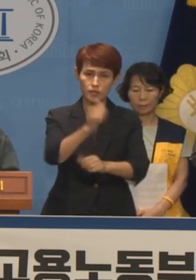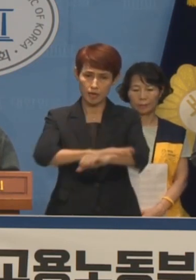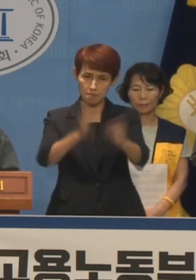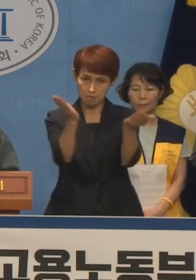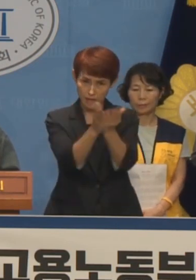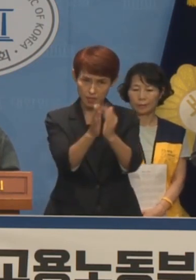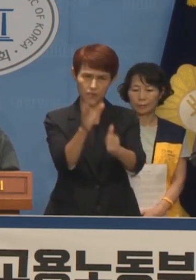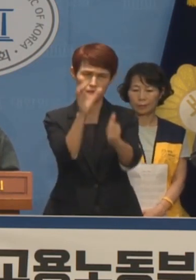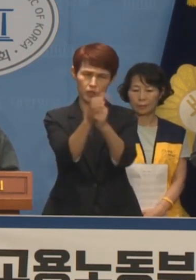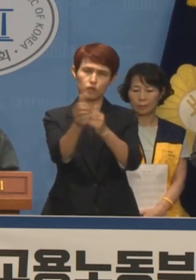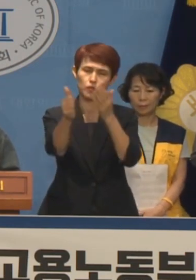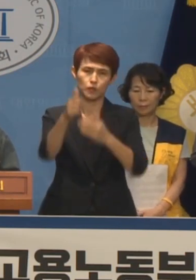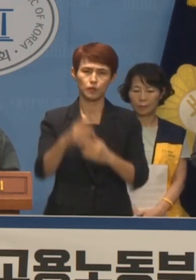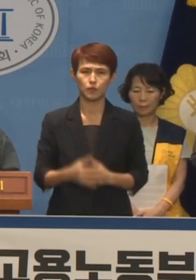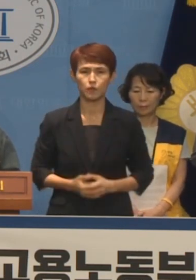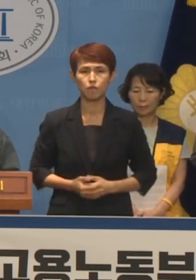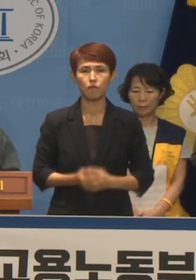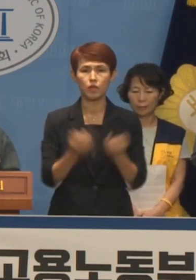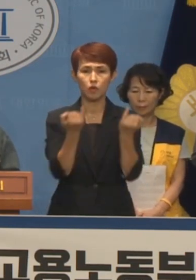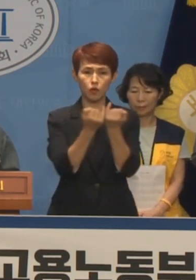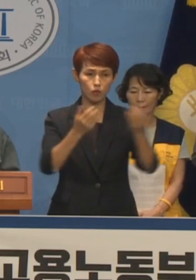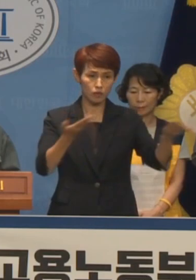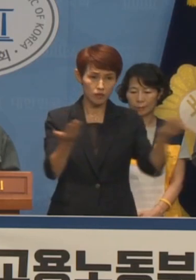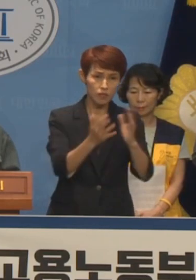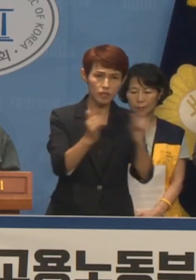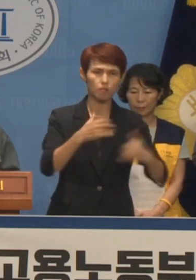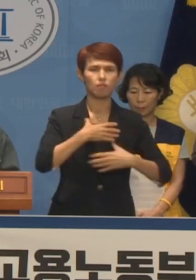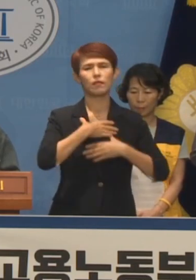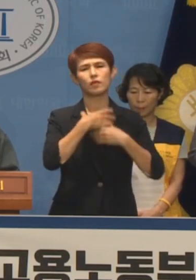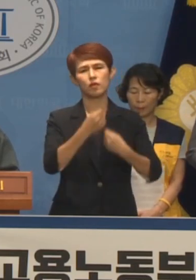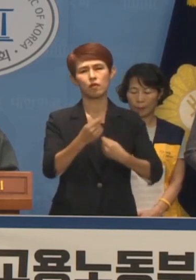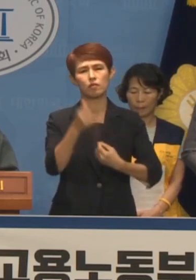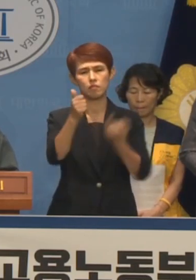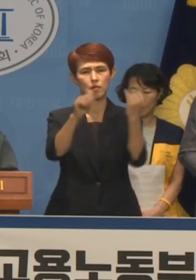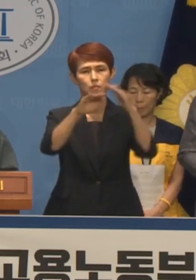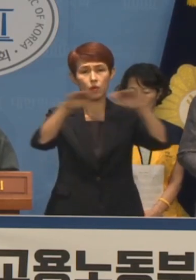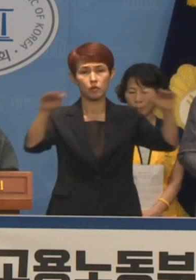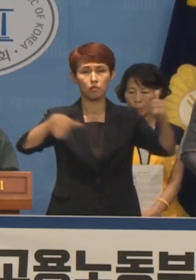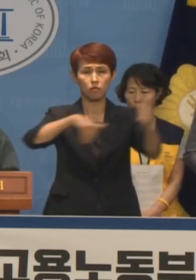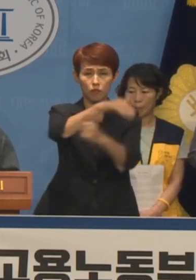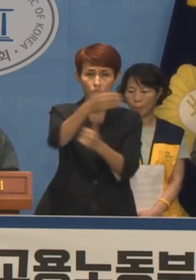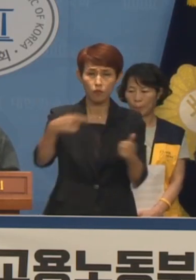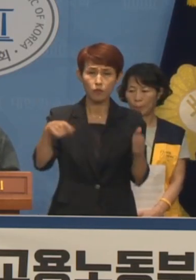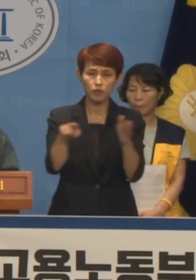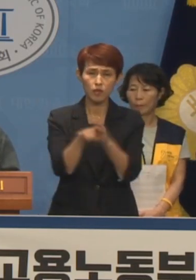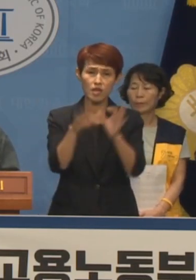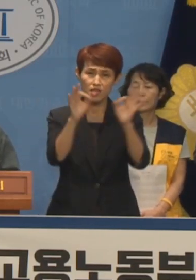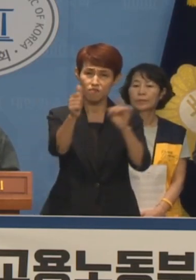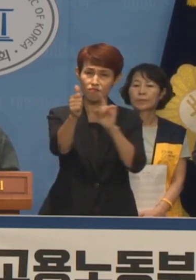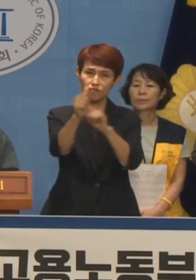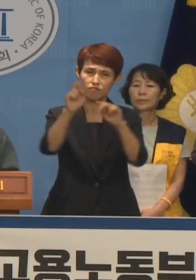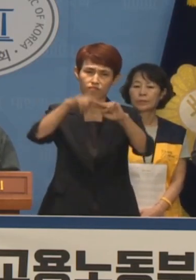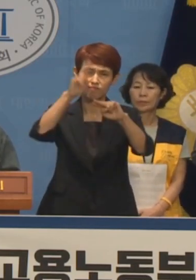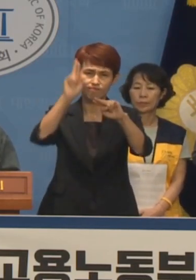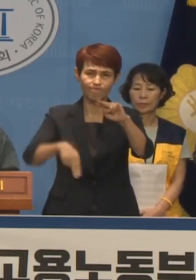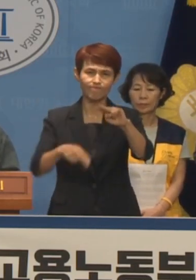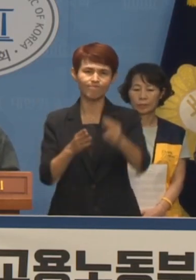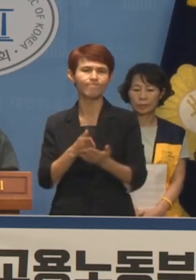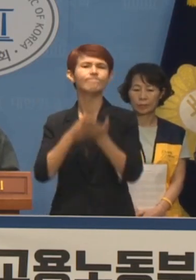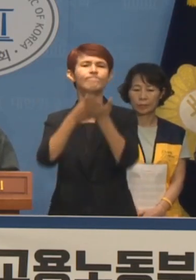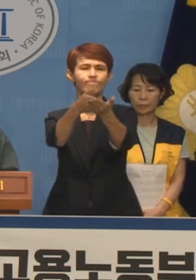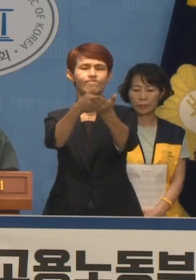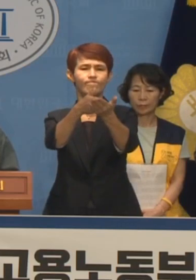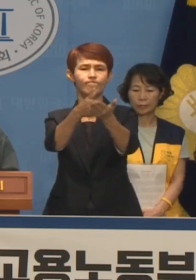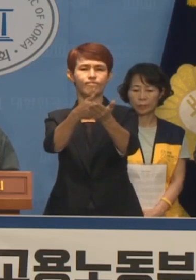임명하십시오. 다시 한번 여성 노동자들의 안전하고 성평등한 노동 환경을 위해서 김문수 후보의 사퇴를